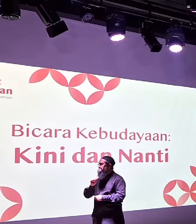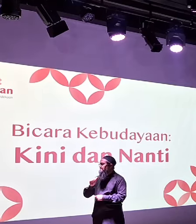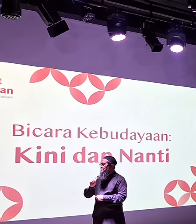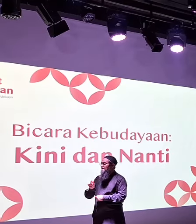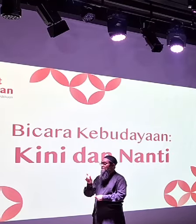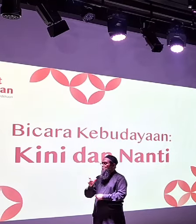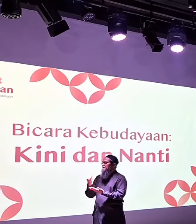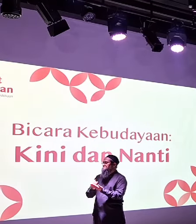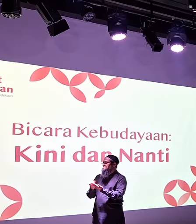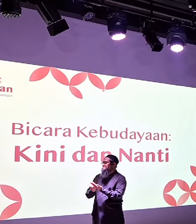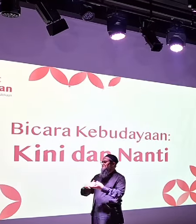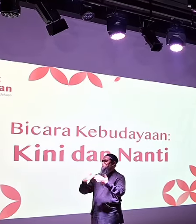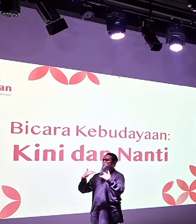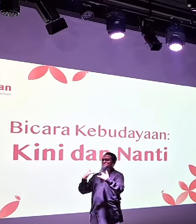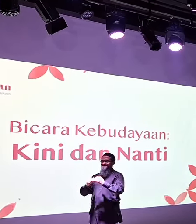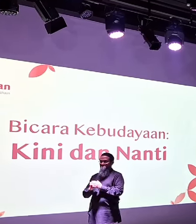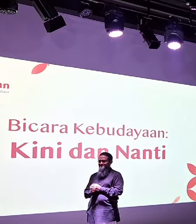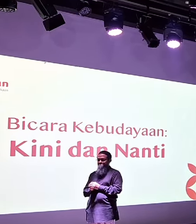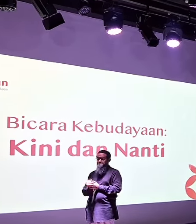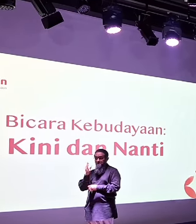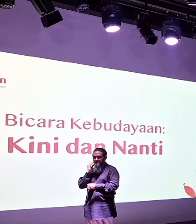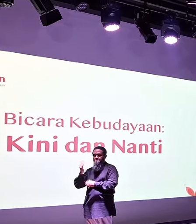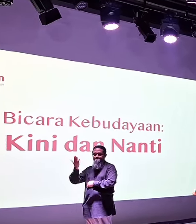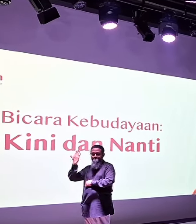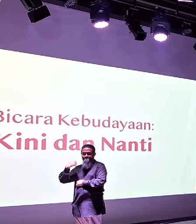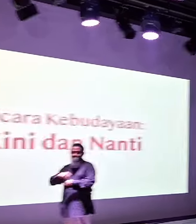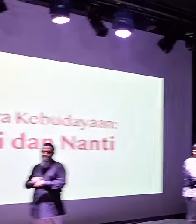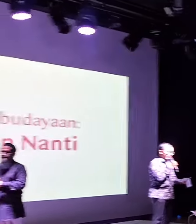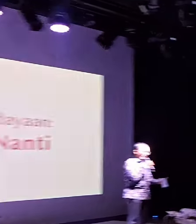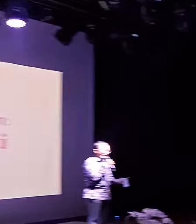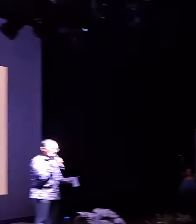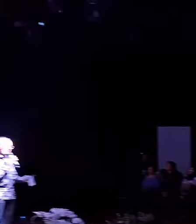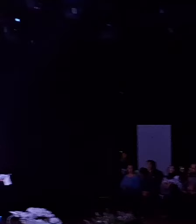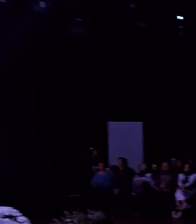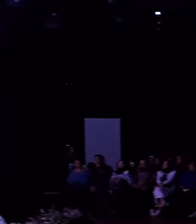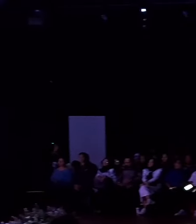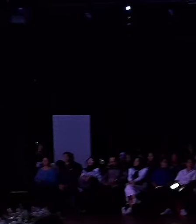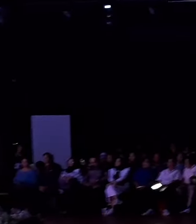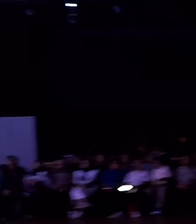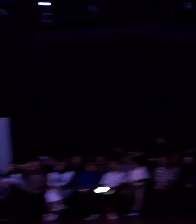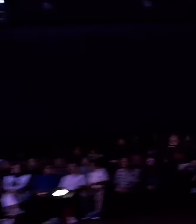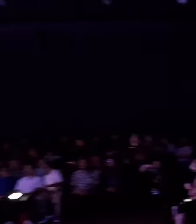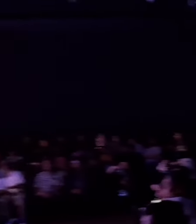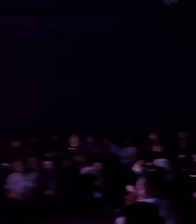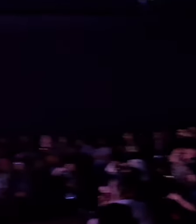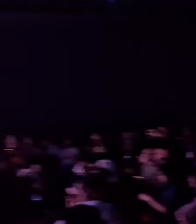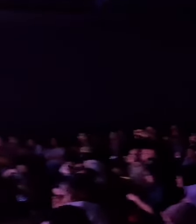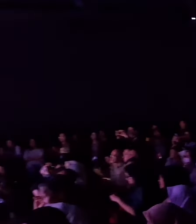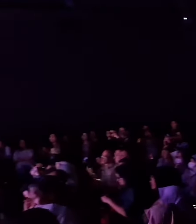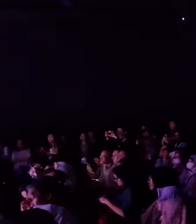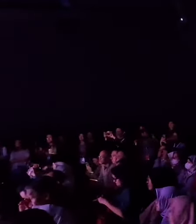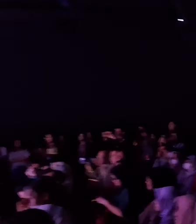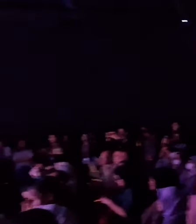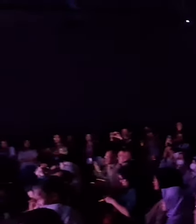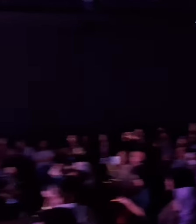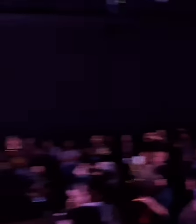Bicara soal kebudayaan, kita ketahui bahwa kebudayaan bagi manusia merupakan penyesuaian dan